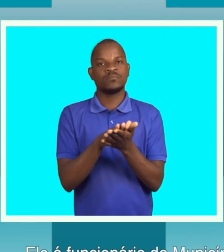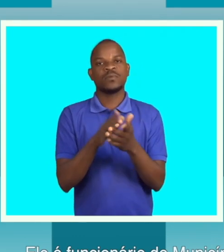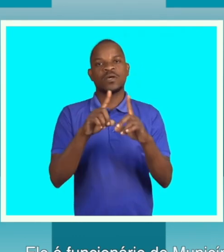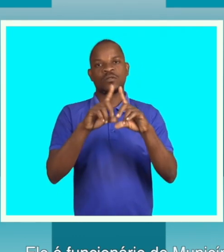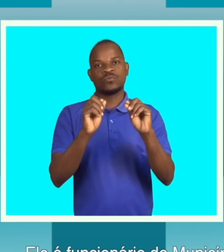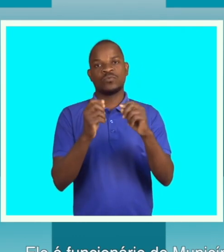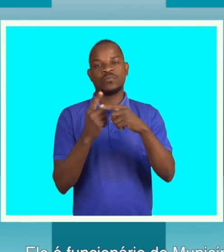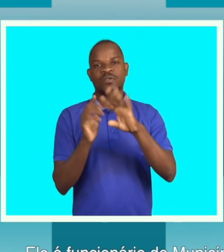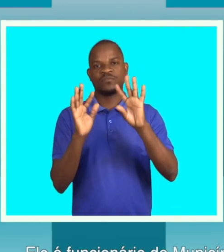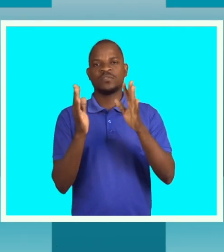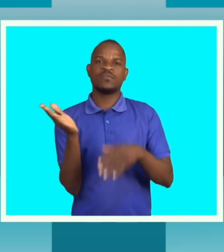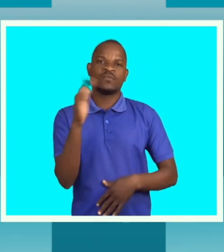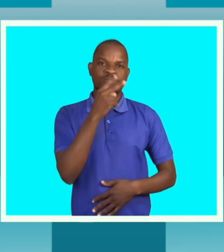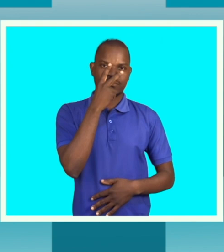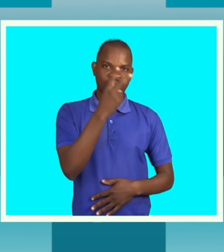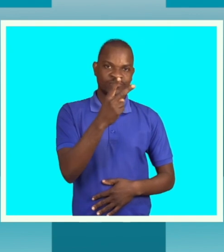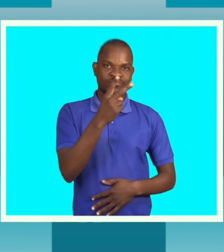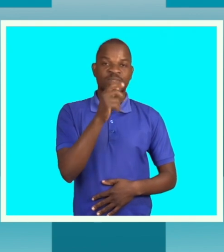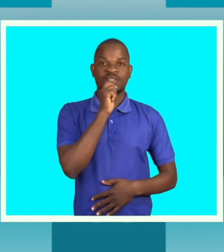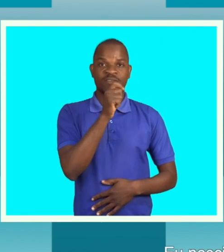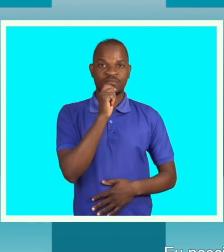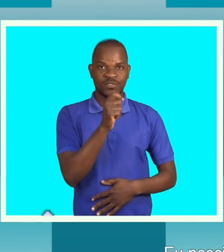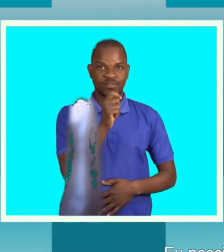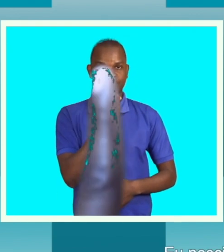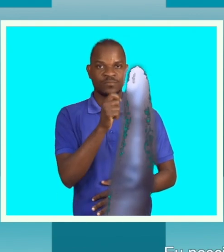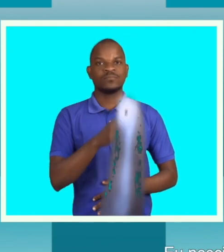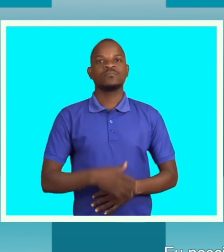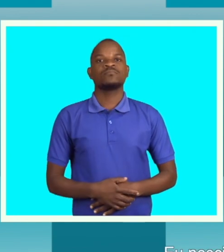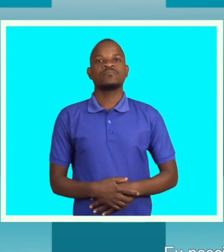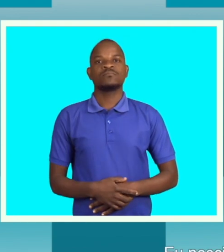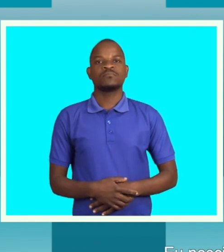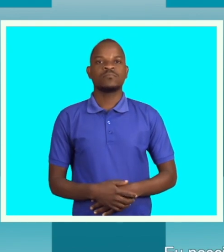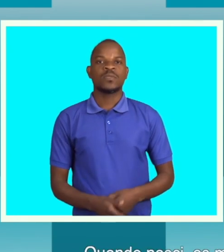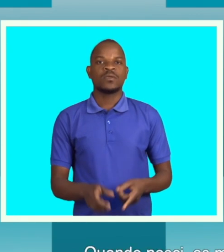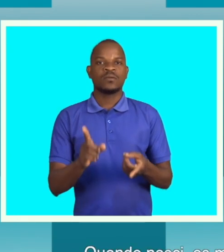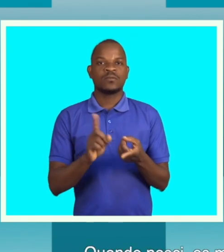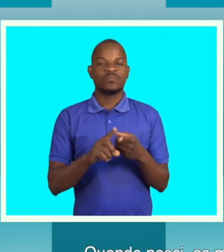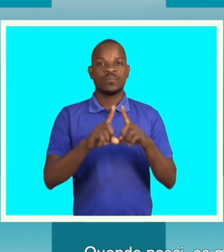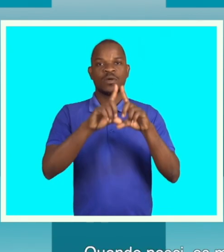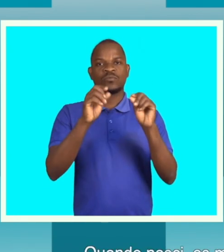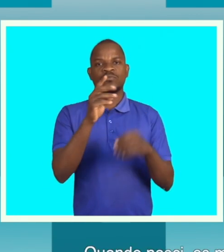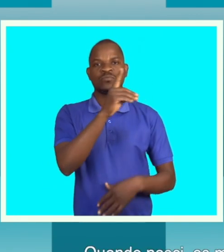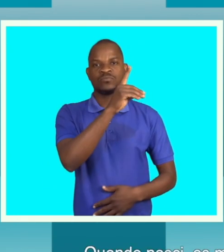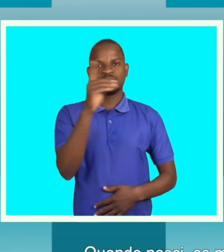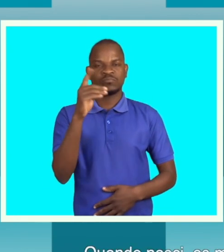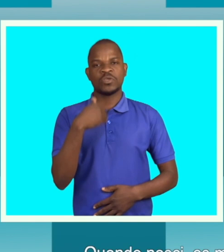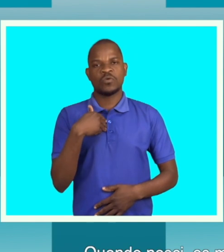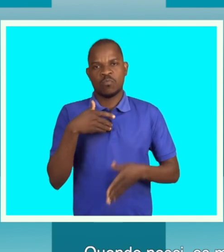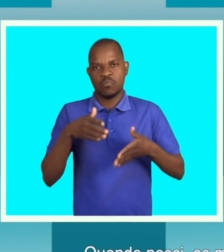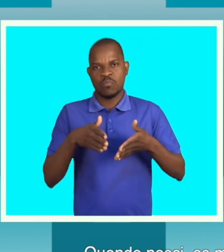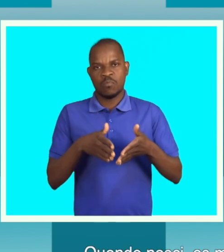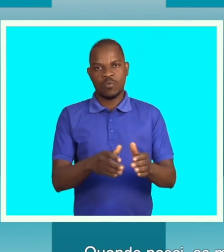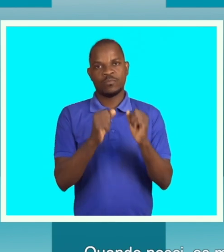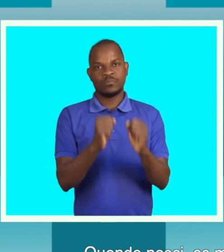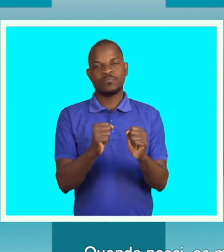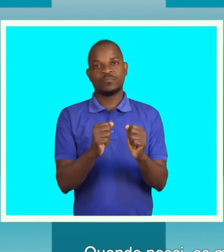Mais Vida Acompanhe a entrevista A minha deficiência Eu nasci assim Quando nasci Os meus pais Sempre tiveram Aquela